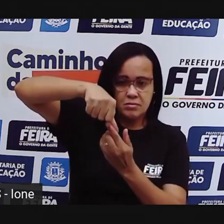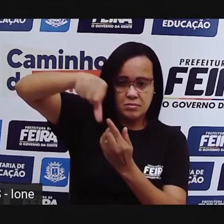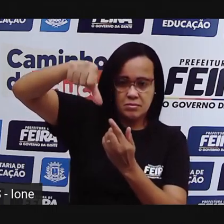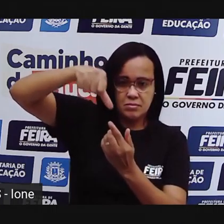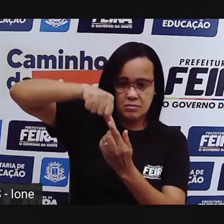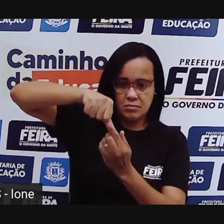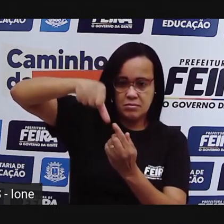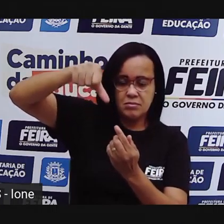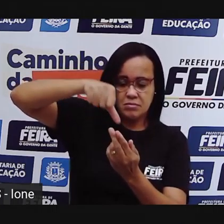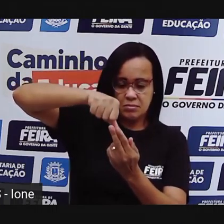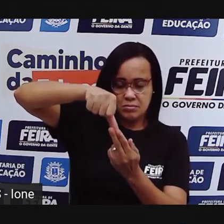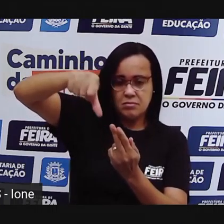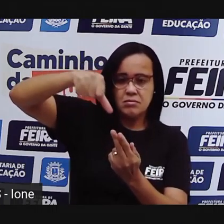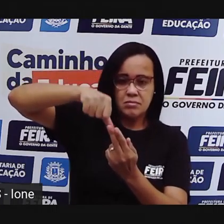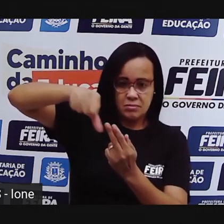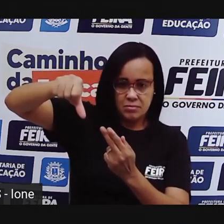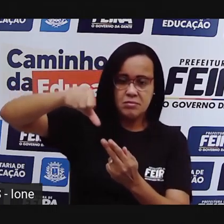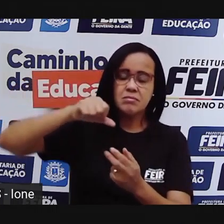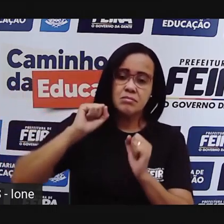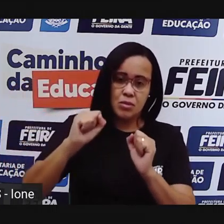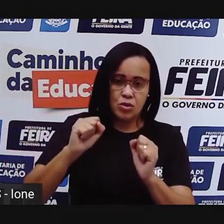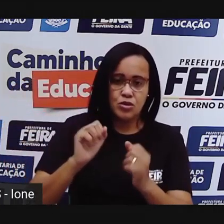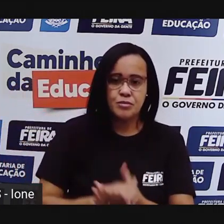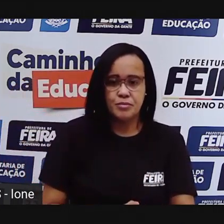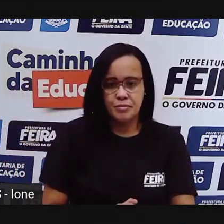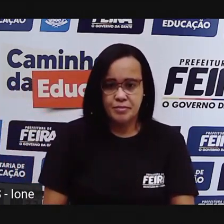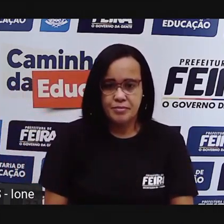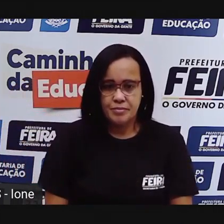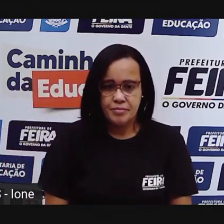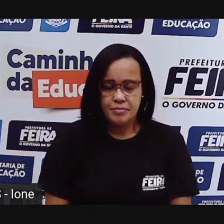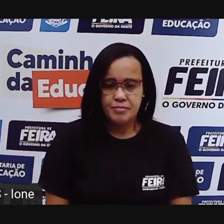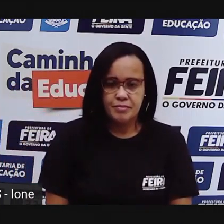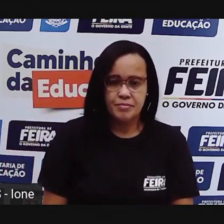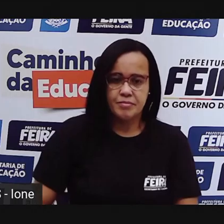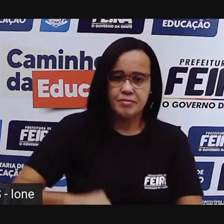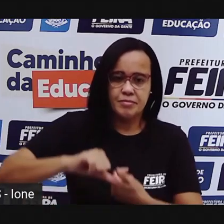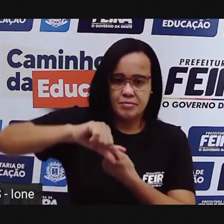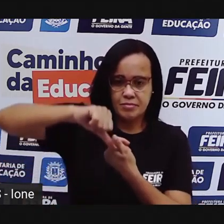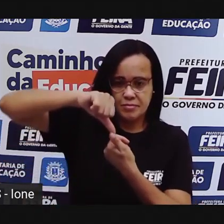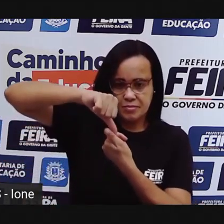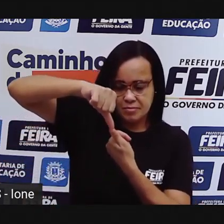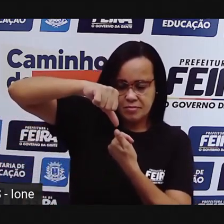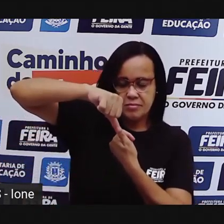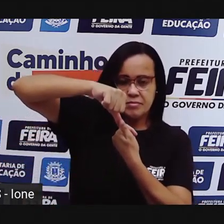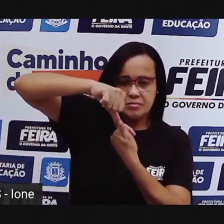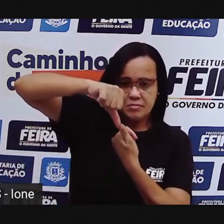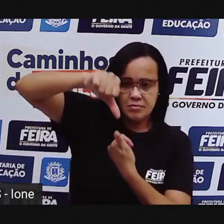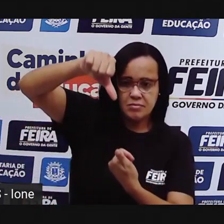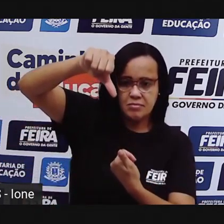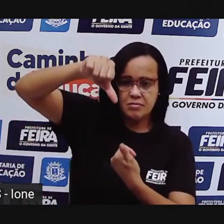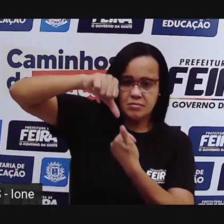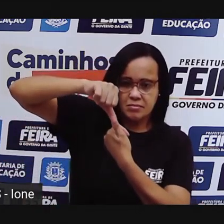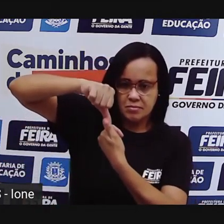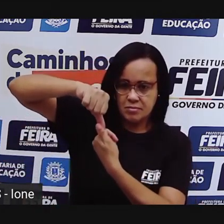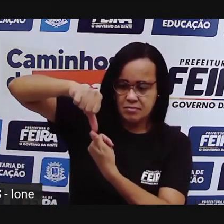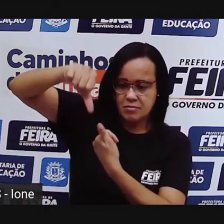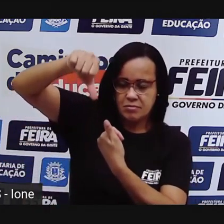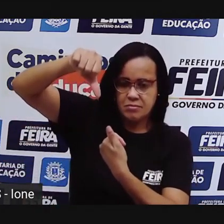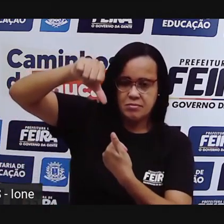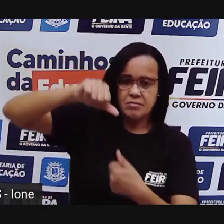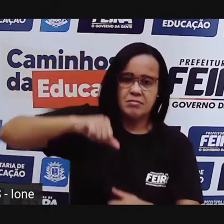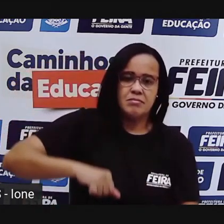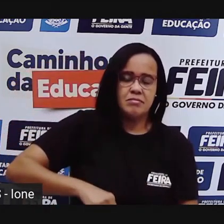fita adesiva. Então, vou recortar aqui, ó, para fixar o nosso balangandã aqui, tá?